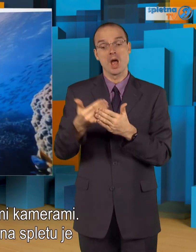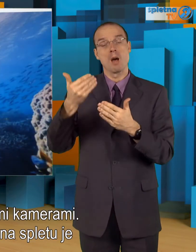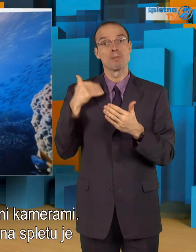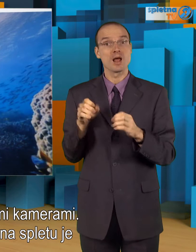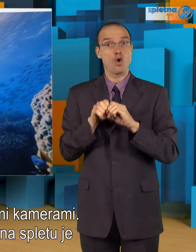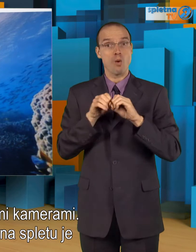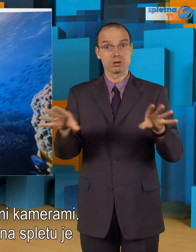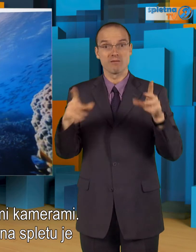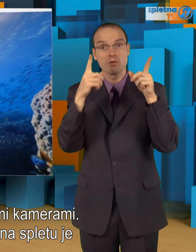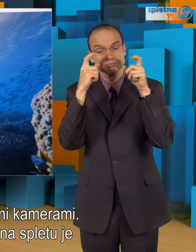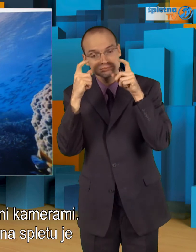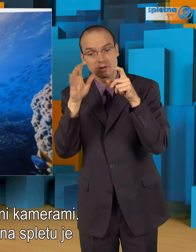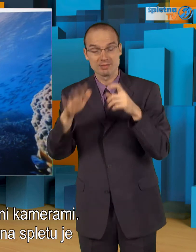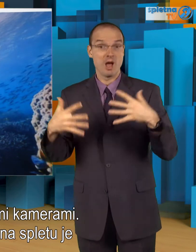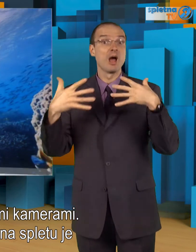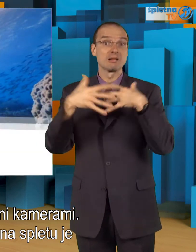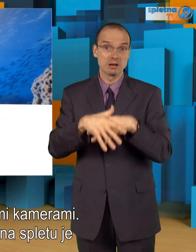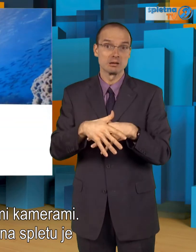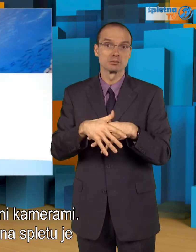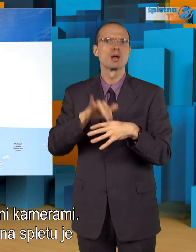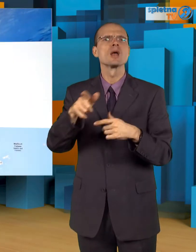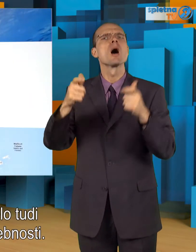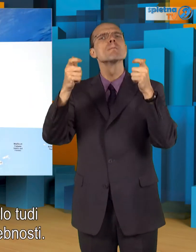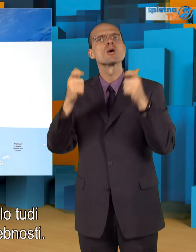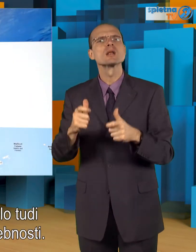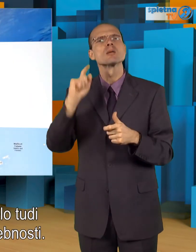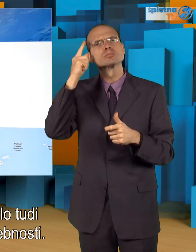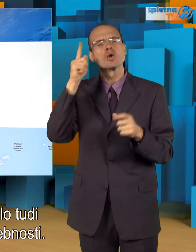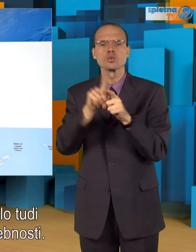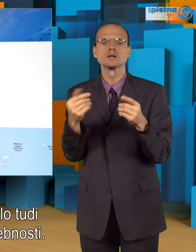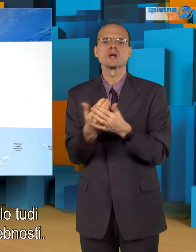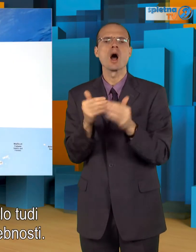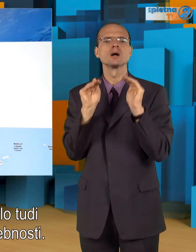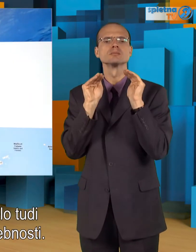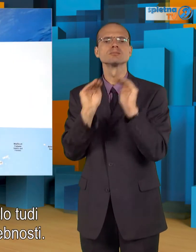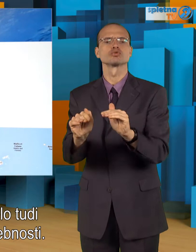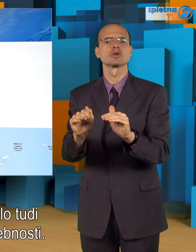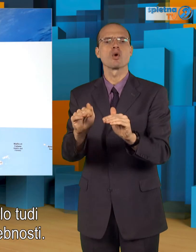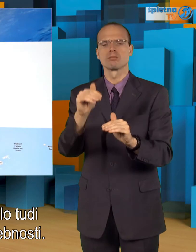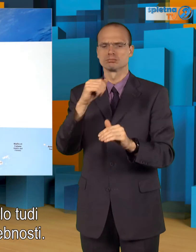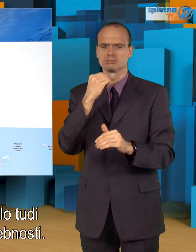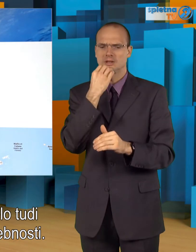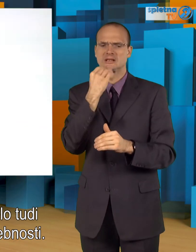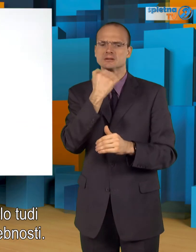Pred objavo fotografij na spletu je podjetje poskrbelo tudi za varovanje zasebnosti.